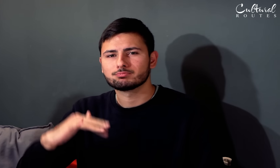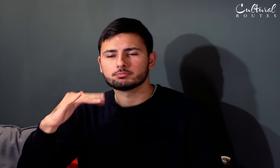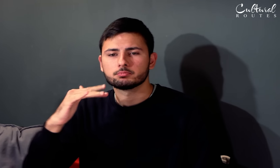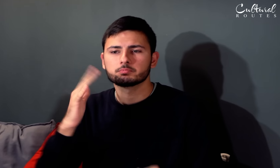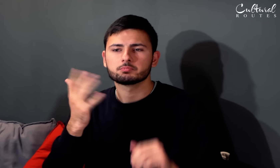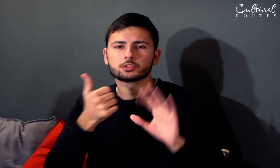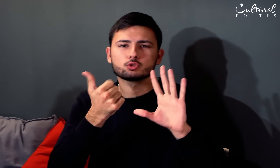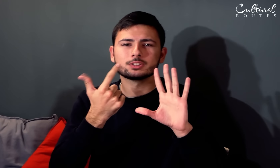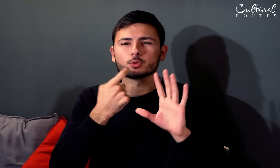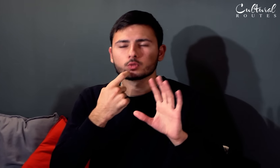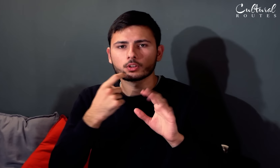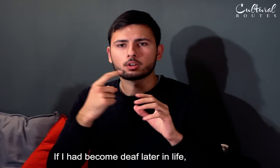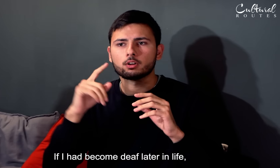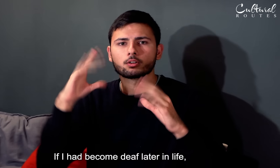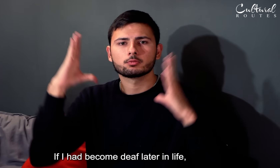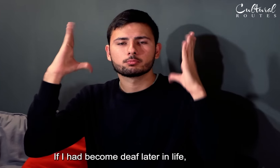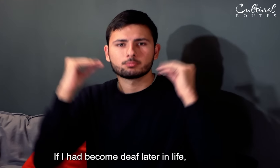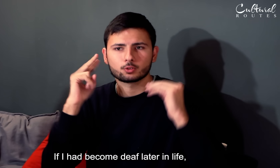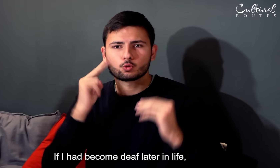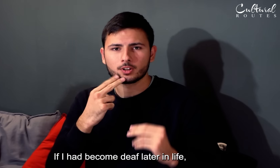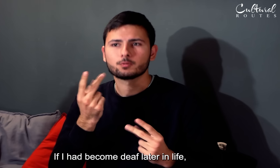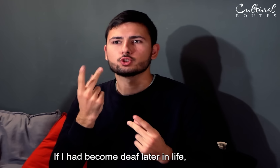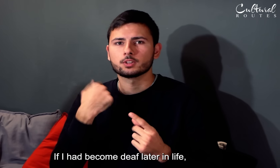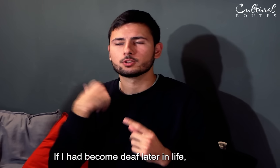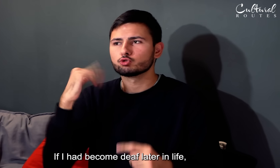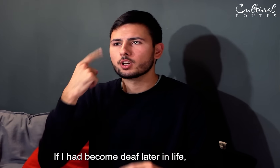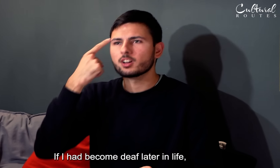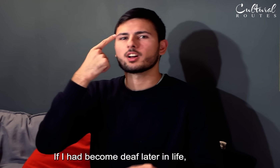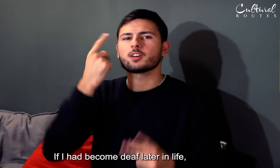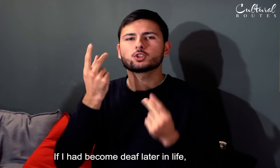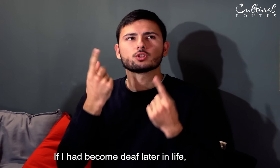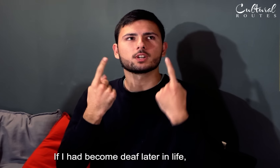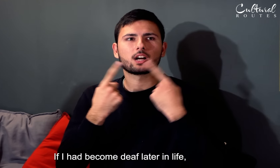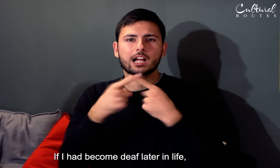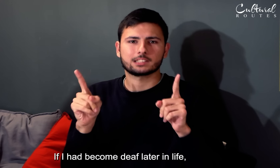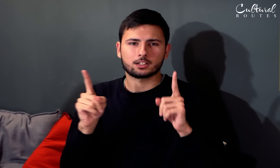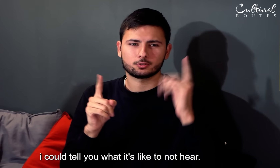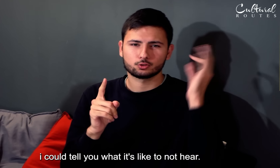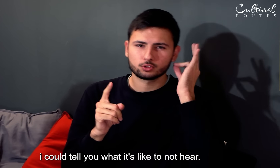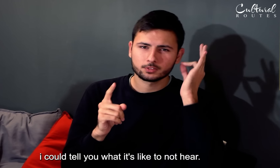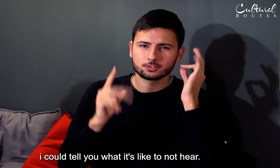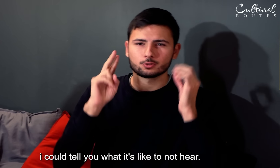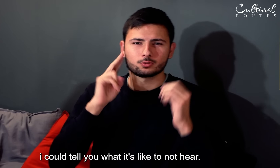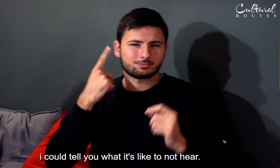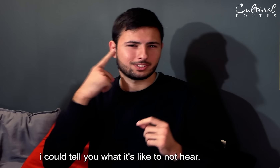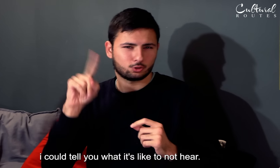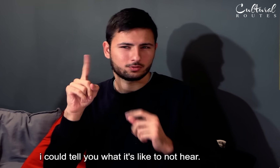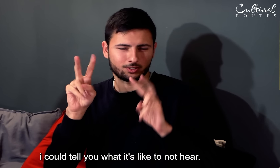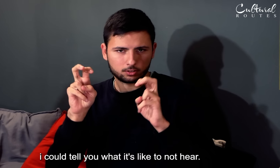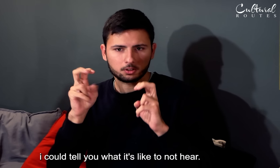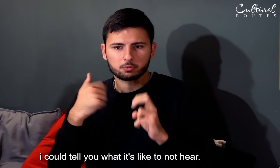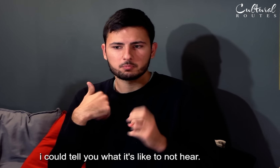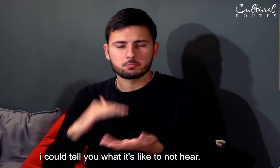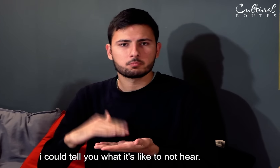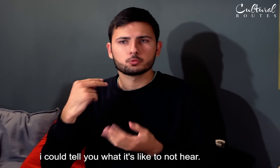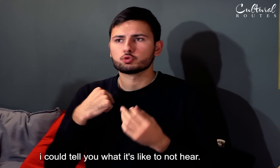тишина. Ако бях оглушал на по-късна възраст, щях да мога да кажа какво означава да